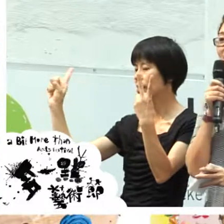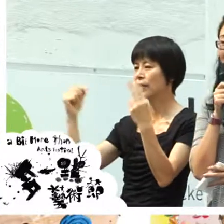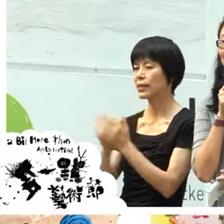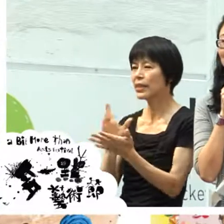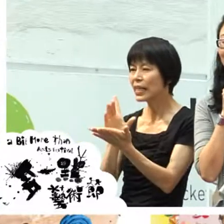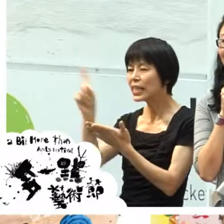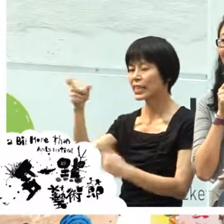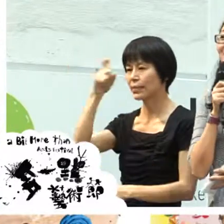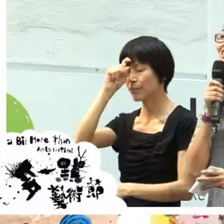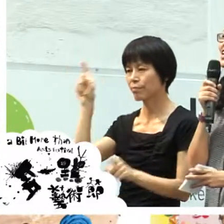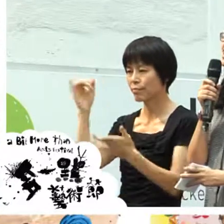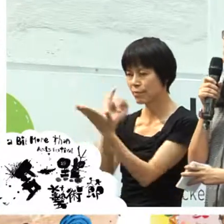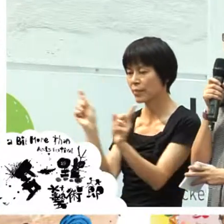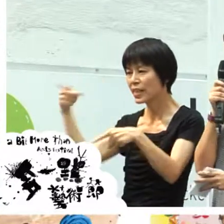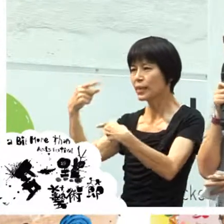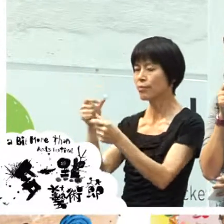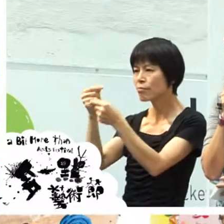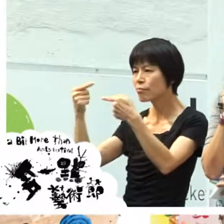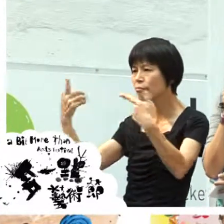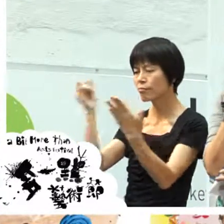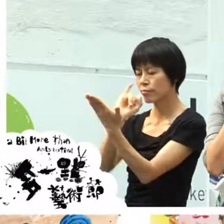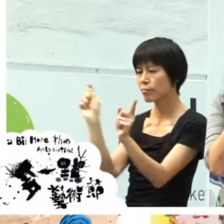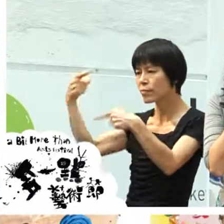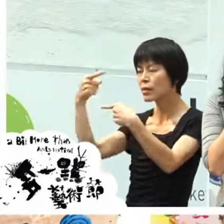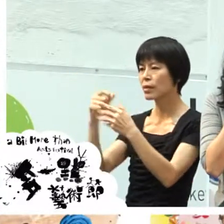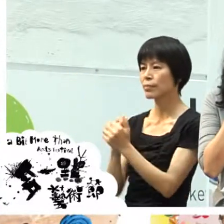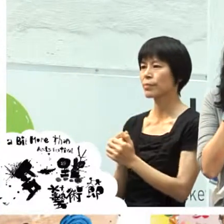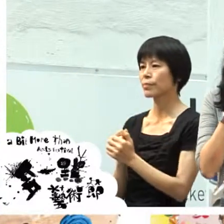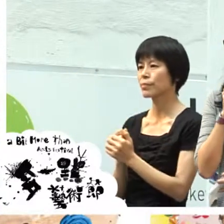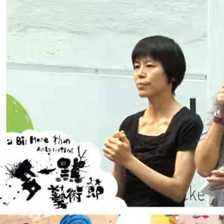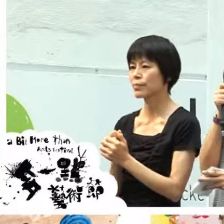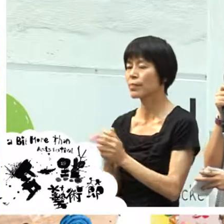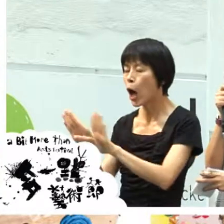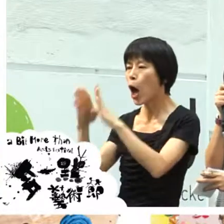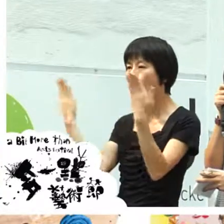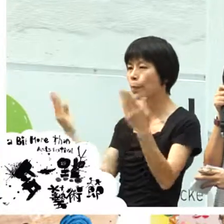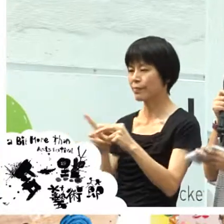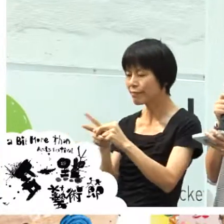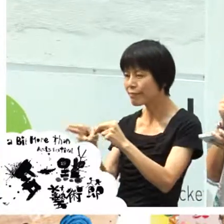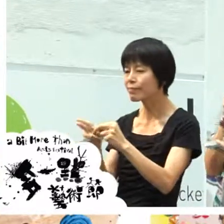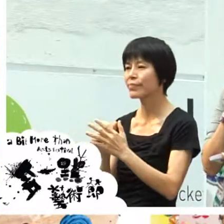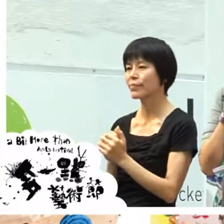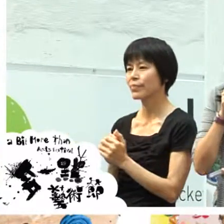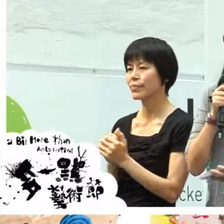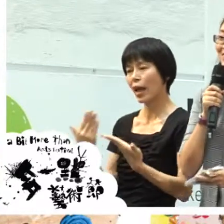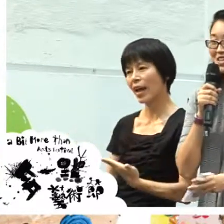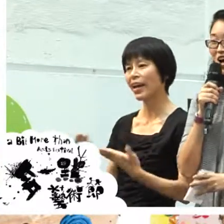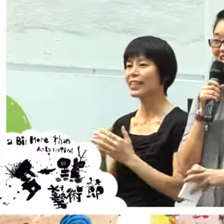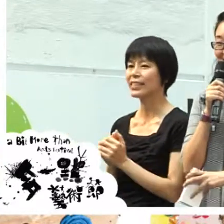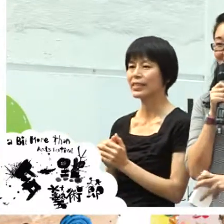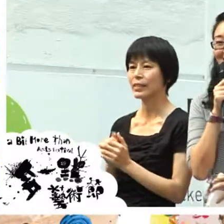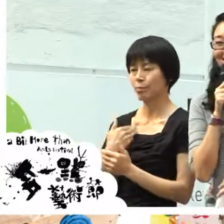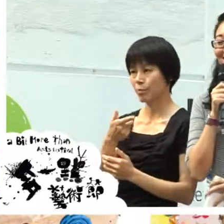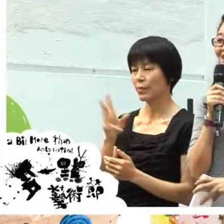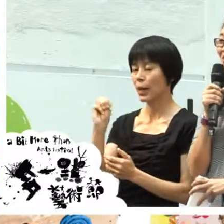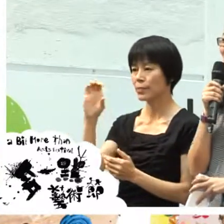周年藝術節，多一點藝術節 A Bit More Than Arts Festival 嘅開幕日。今日我係